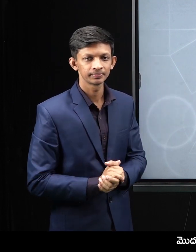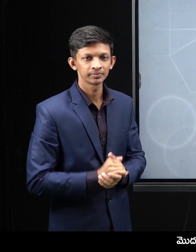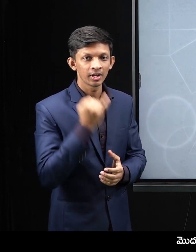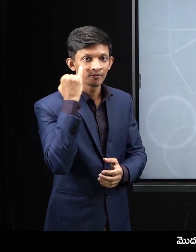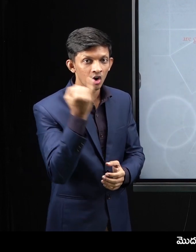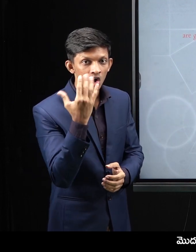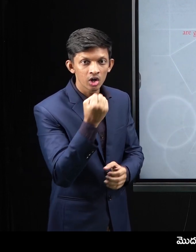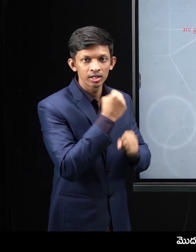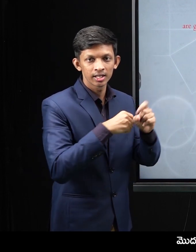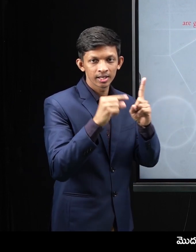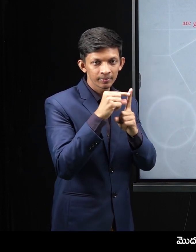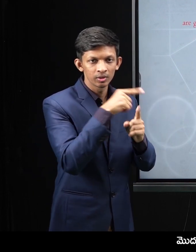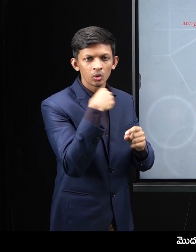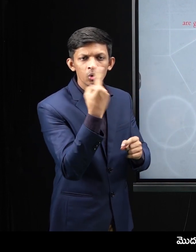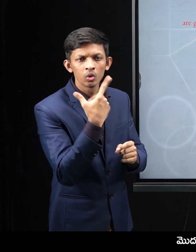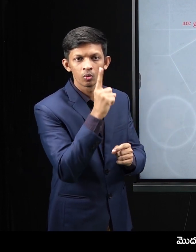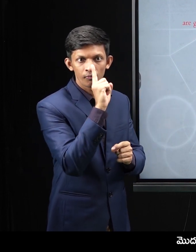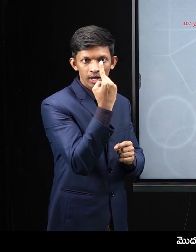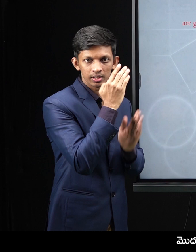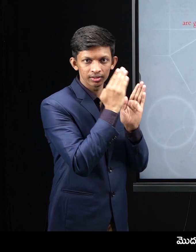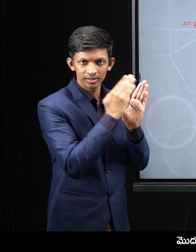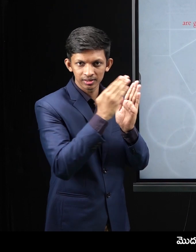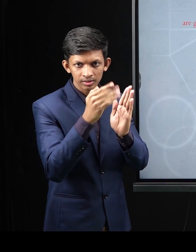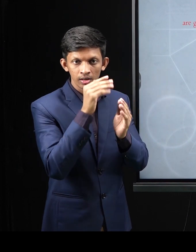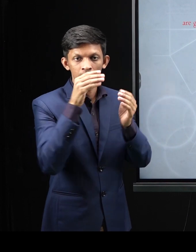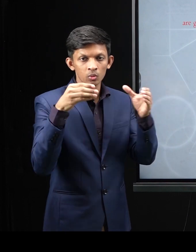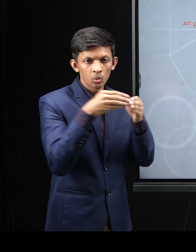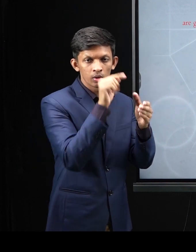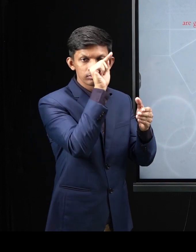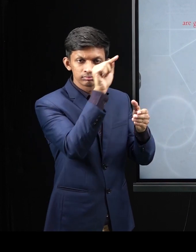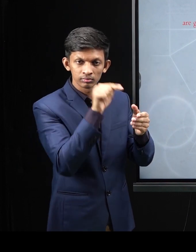మొదటి పదం మరియు సాధారణ నిష్పత్తులు ఇవ్వబడిన రేఖాగణిత పురోగతిని